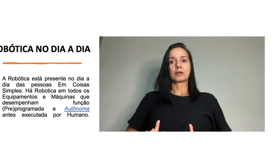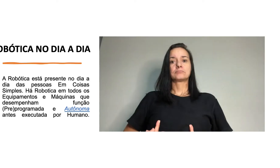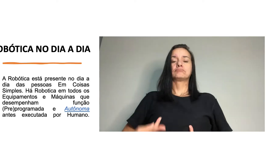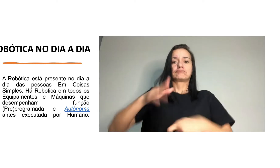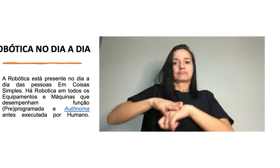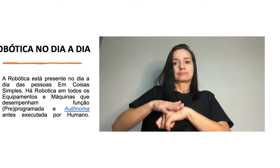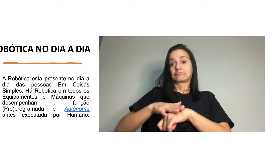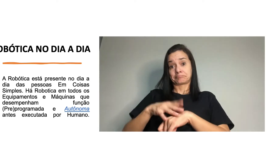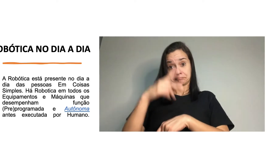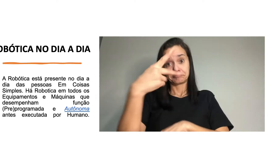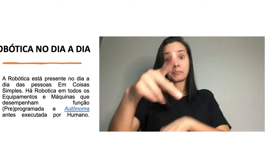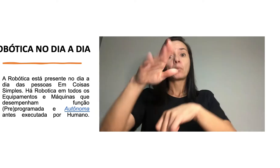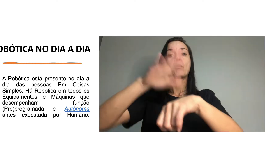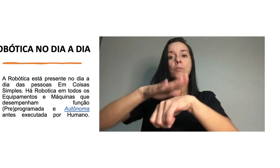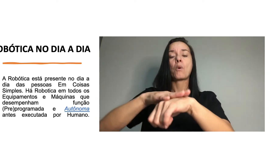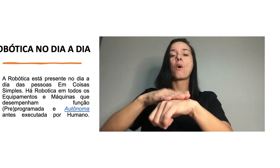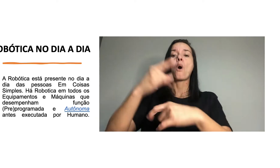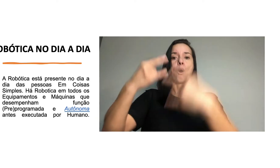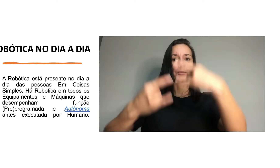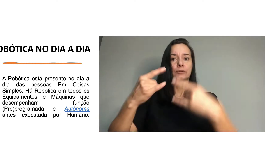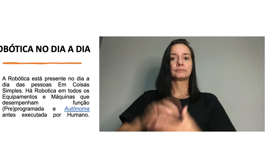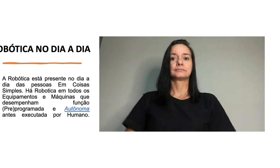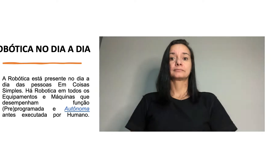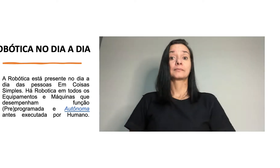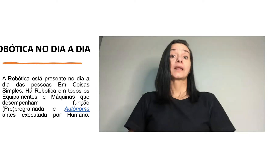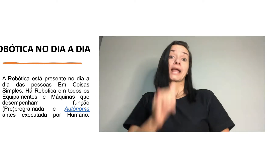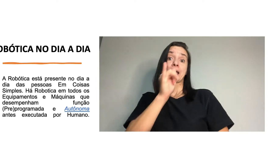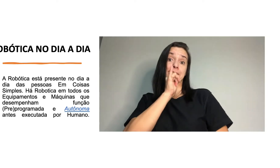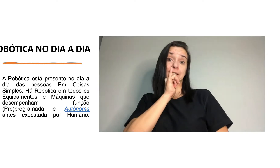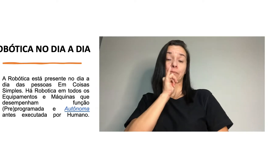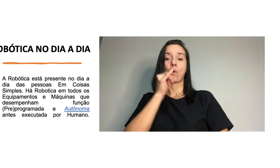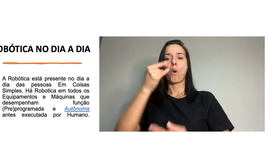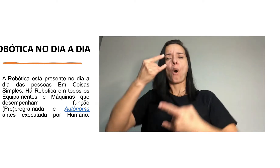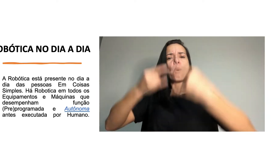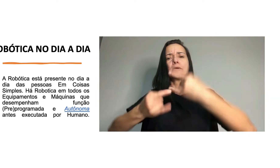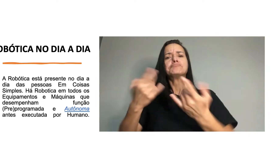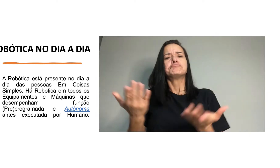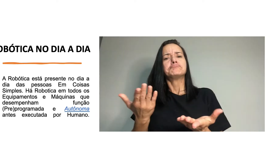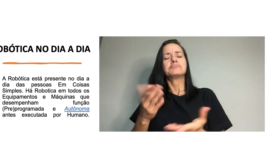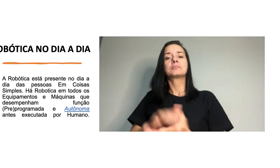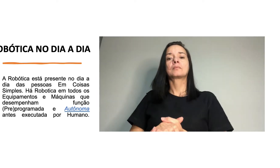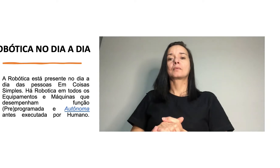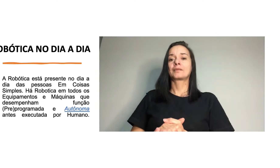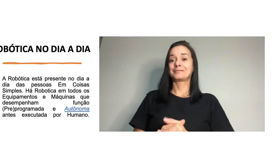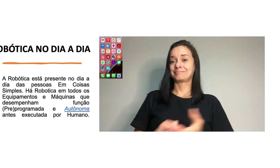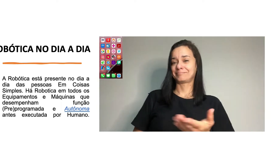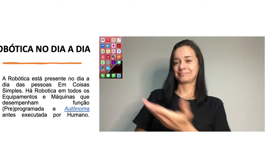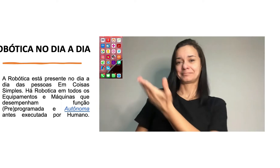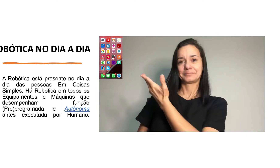pré-programadas, autônomas, antes executadas por humanos. Por exemplo,